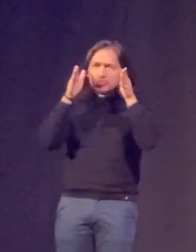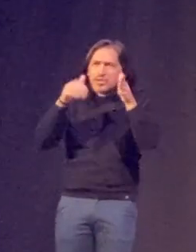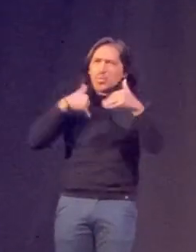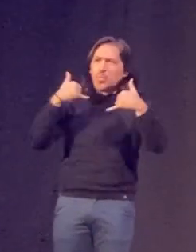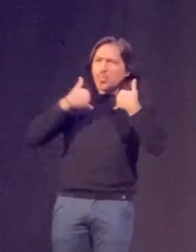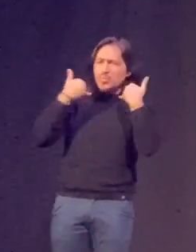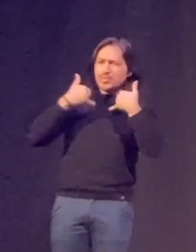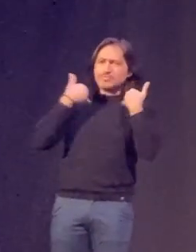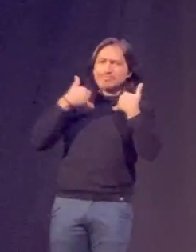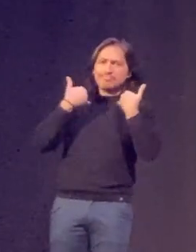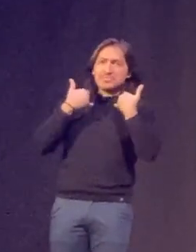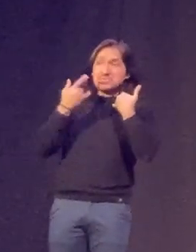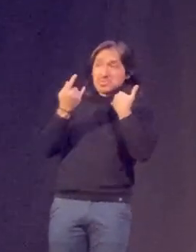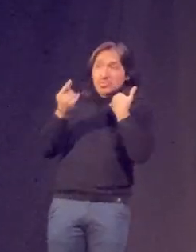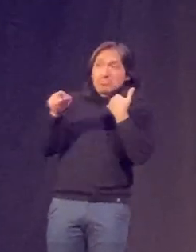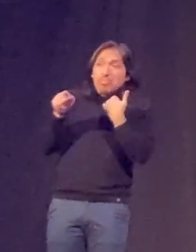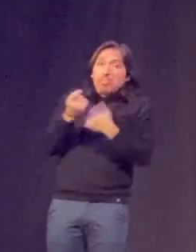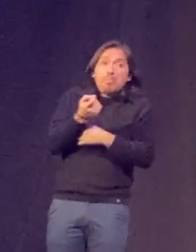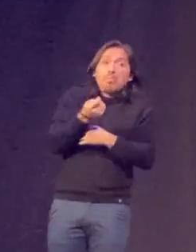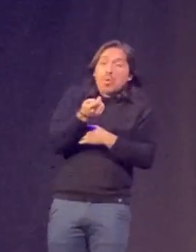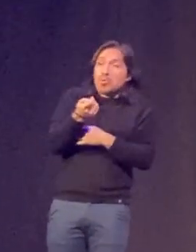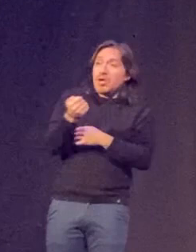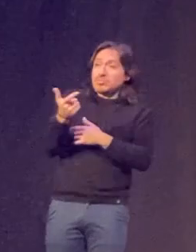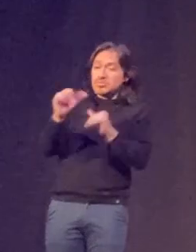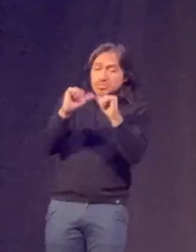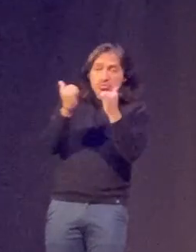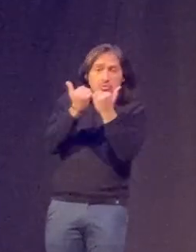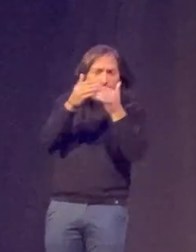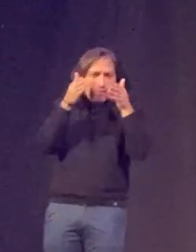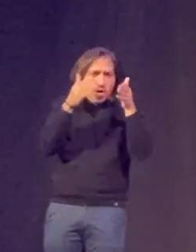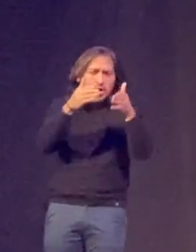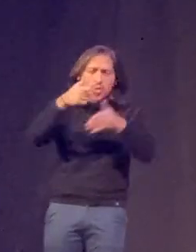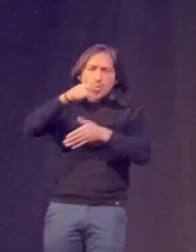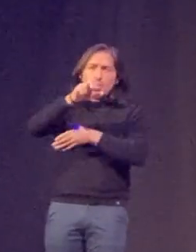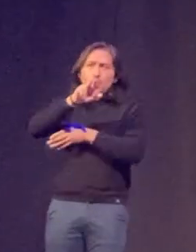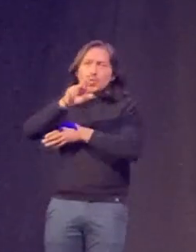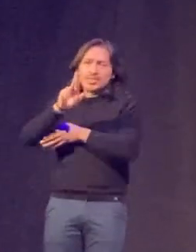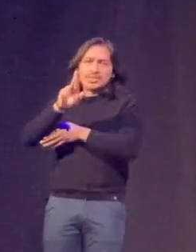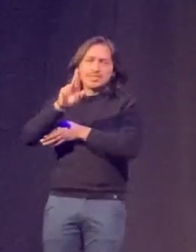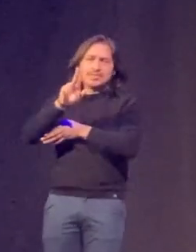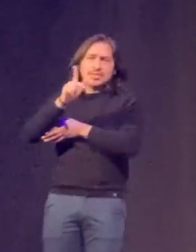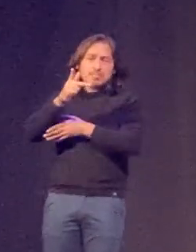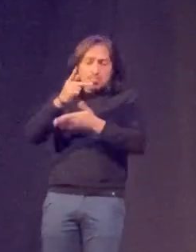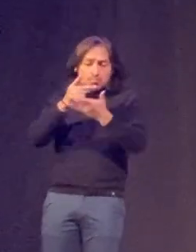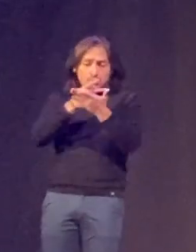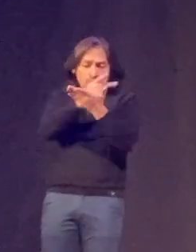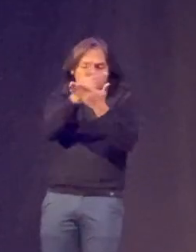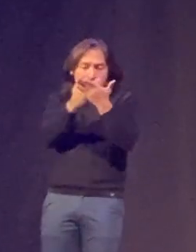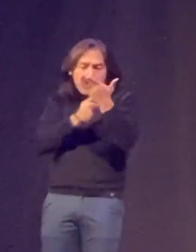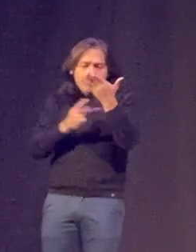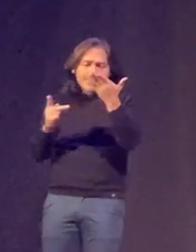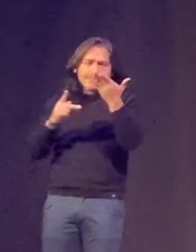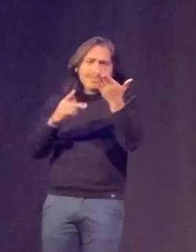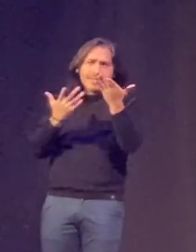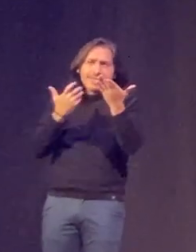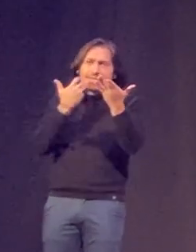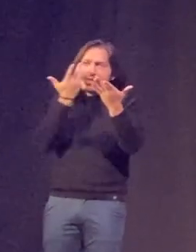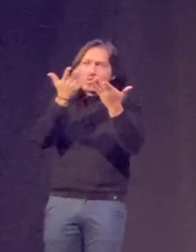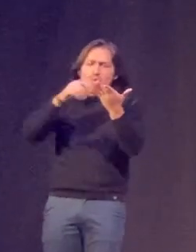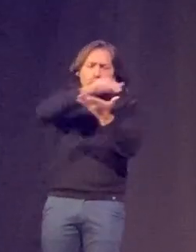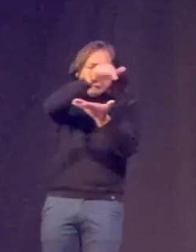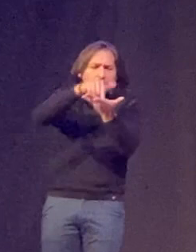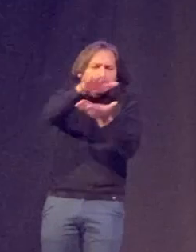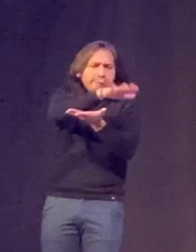este sentido son de las pocas organizaciones focalizadas en juventudes queer, impulsando programas y esfuerzos que van desde la generación de espacios